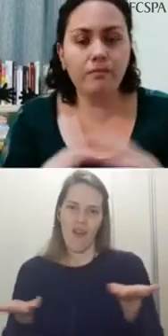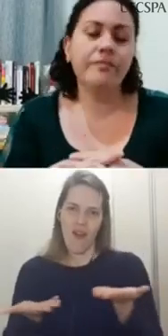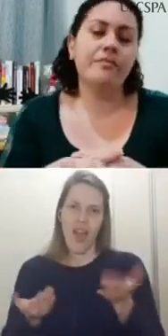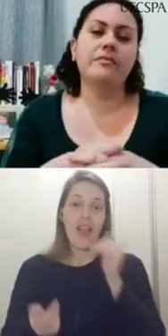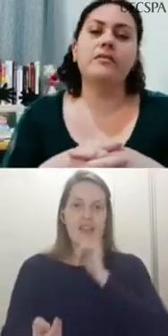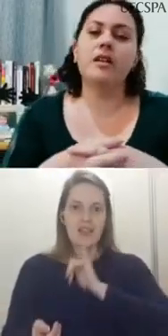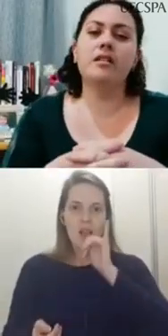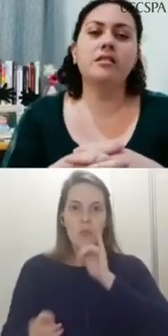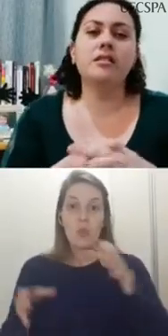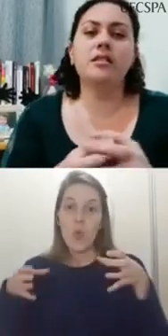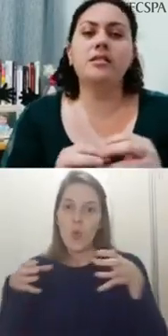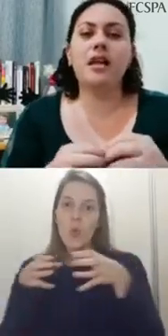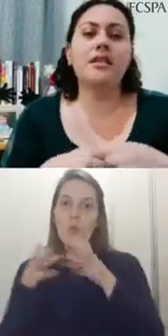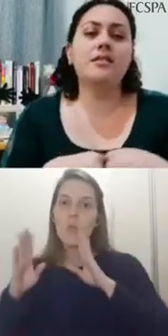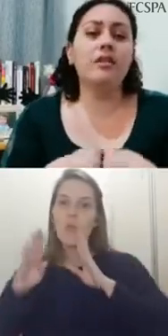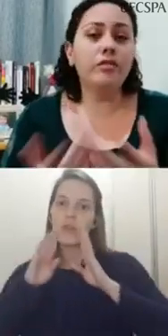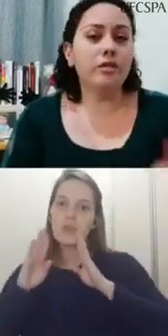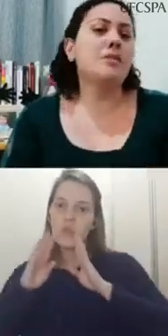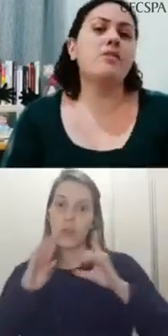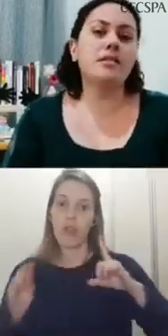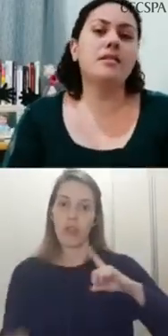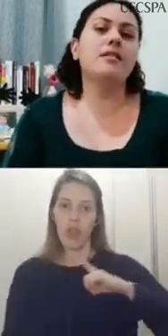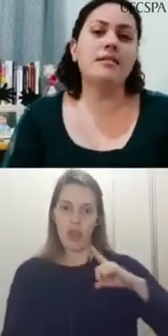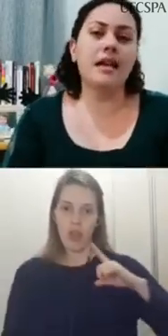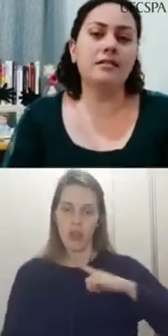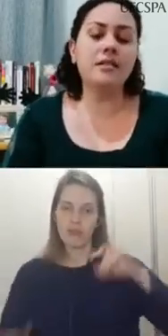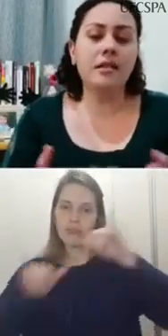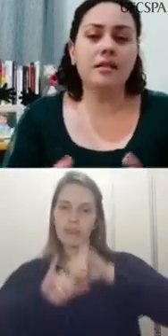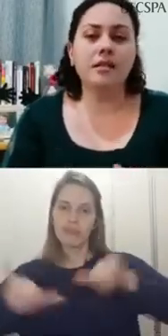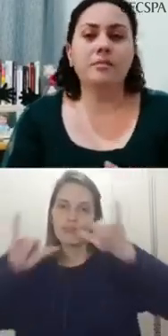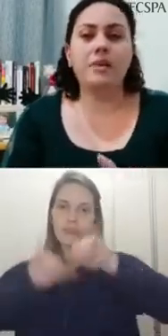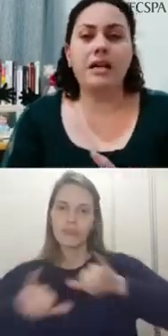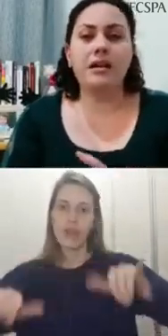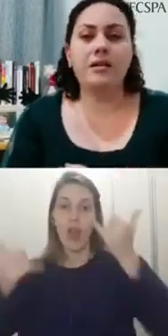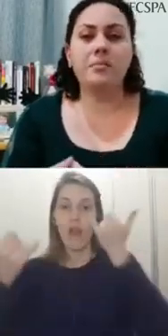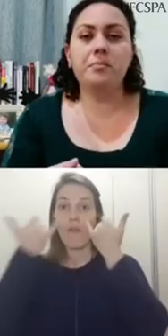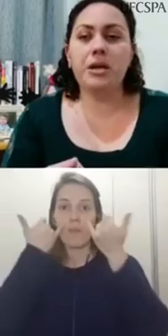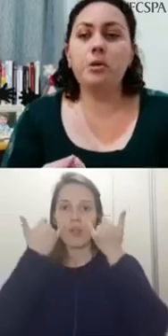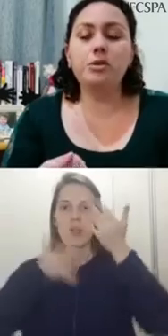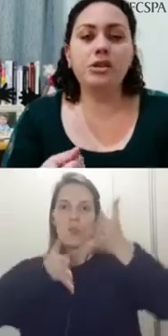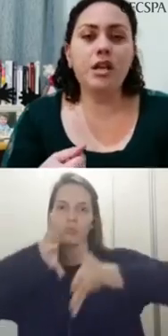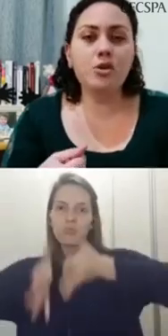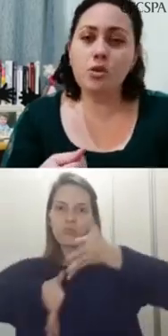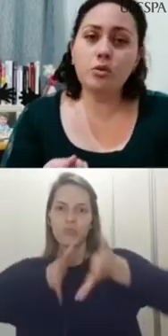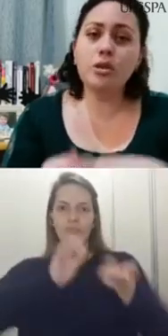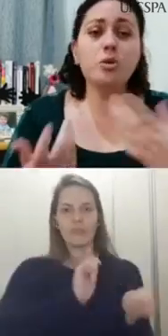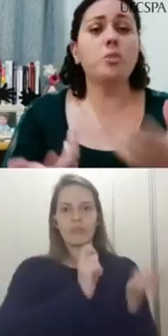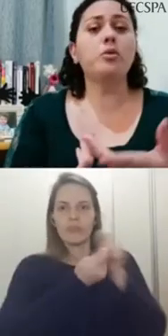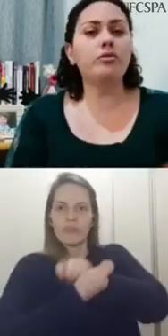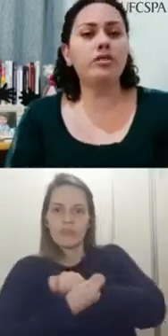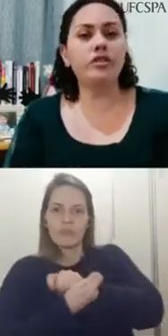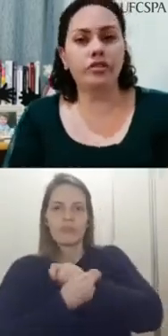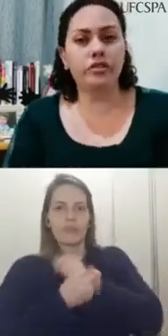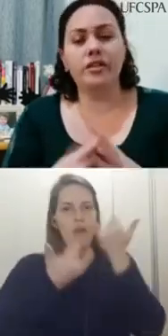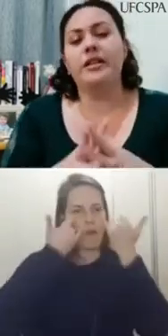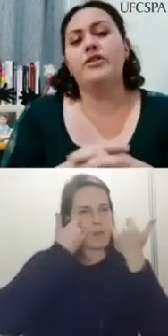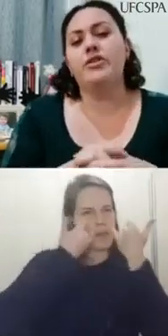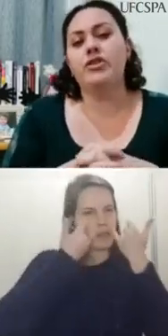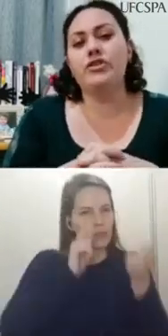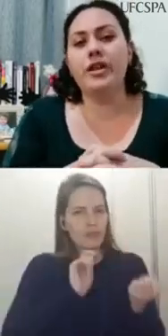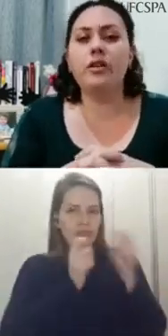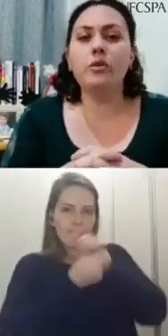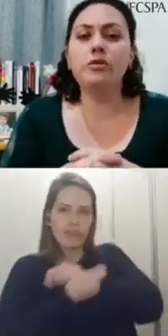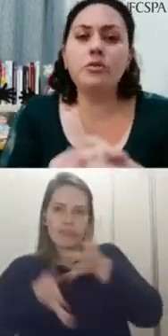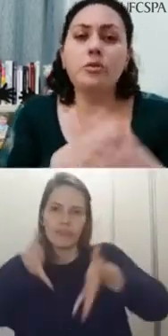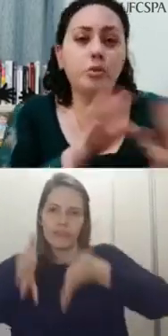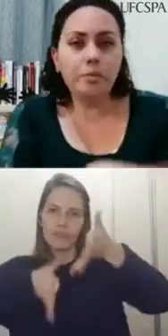Facebook, né, que trazem informações sinalizadas para a comunidade surda sobre o Covid. A